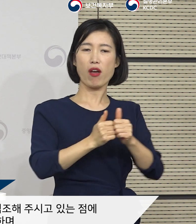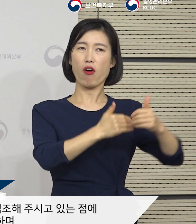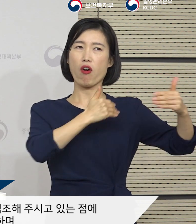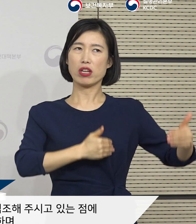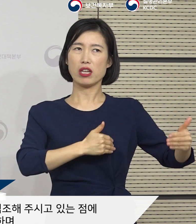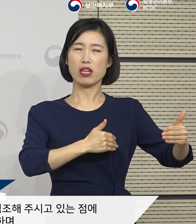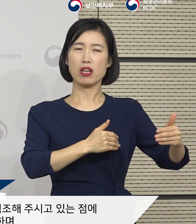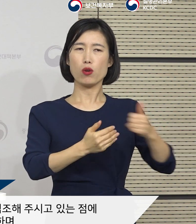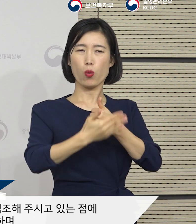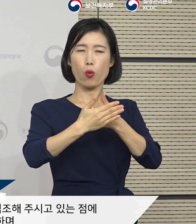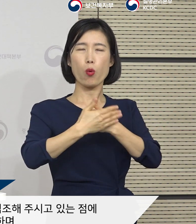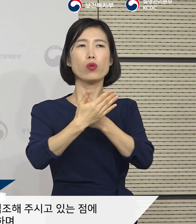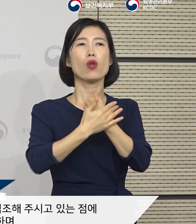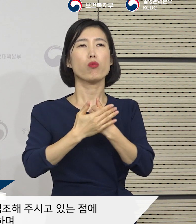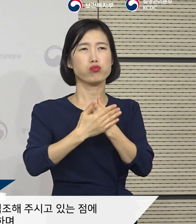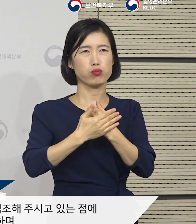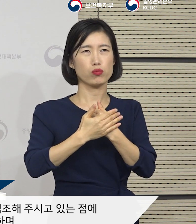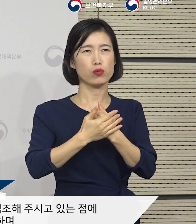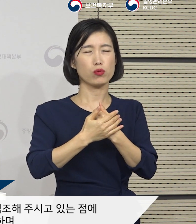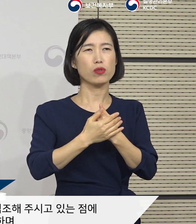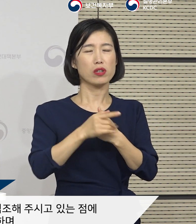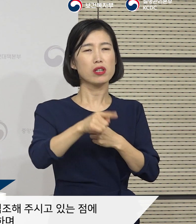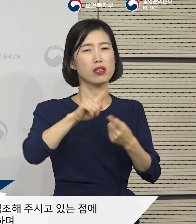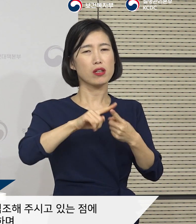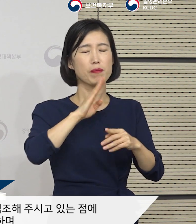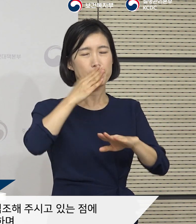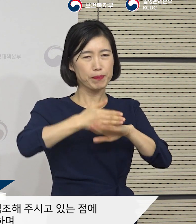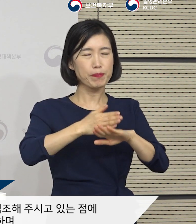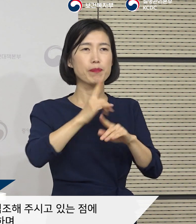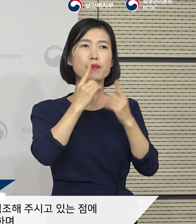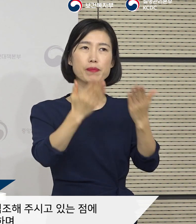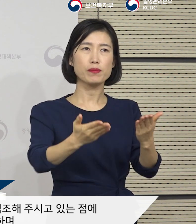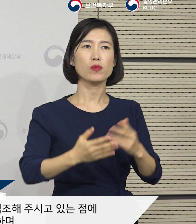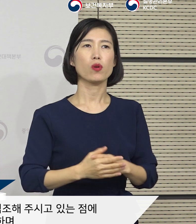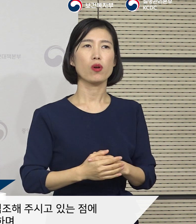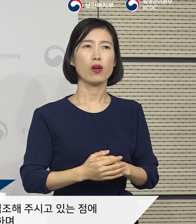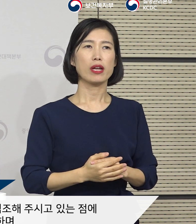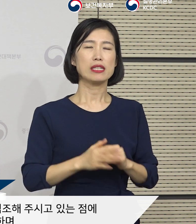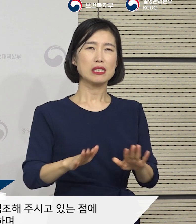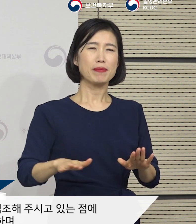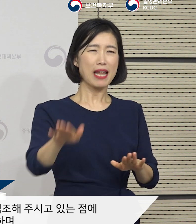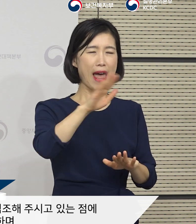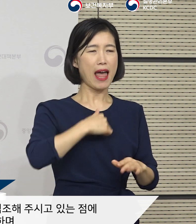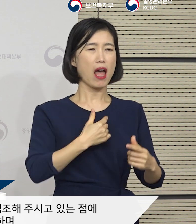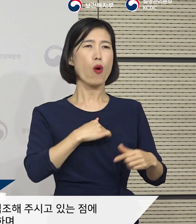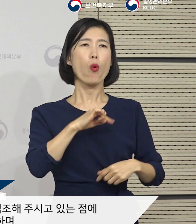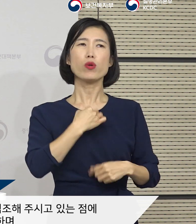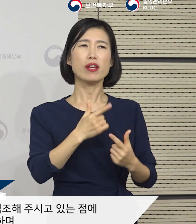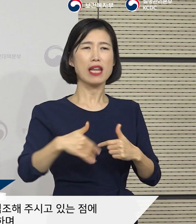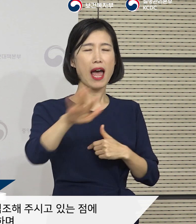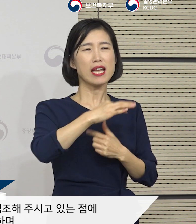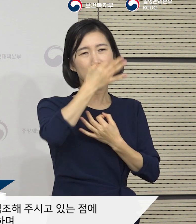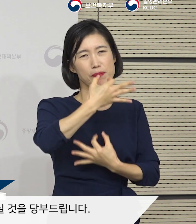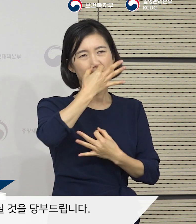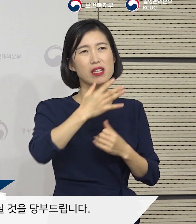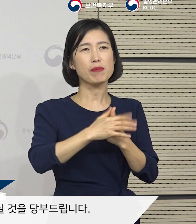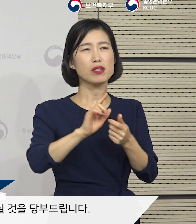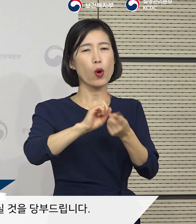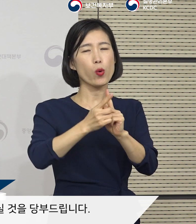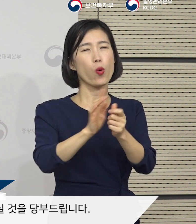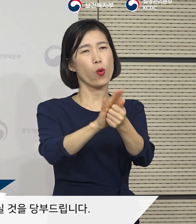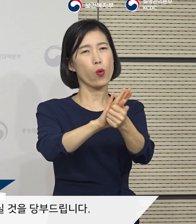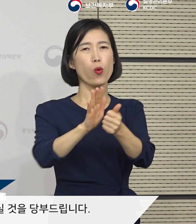거리두기에 적극 협조해 주시고 있는 점에 깊은 감사를 드리며 다들 힘드시더라도 서로를 격려하며